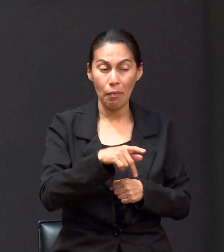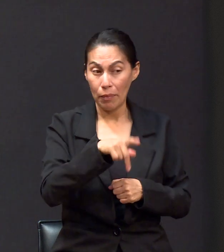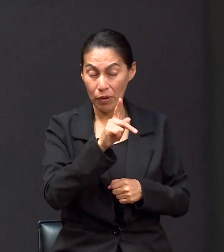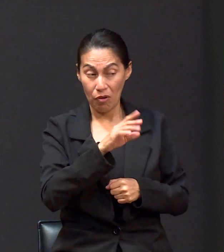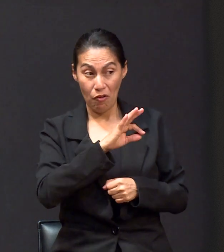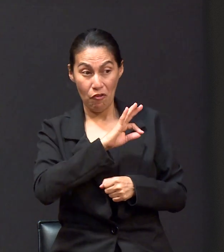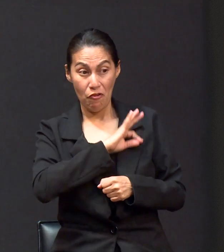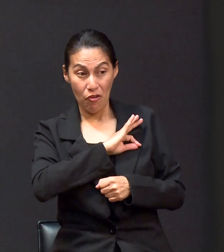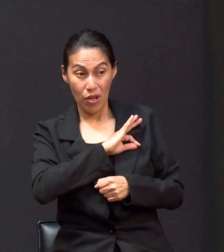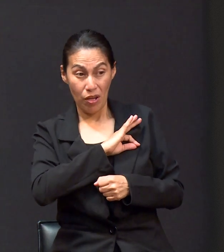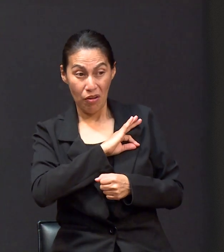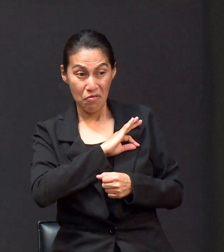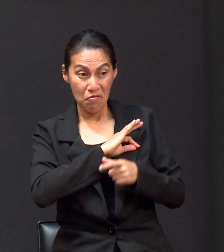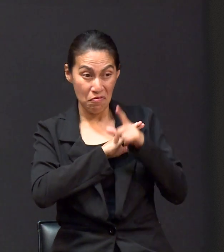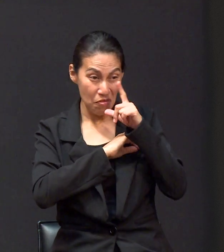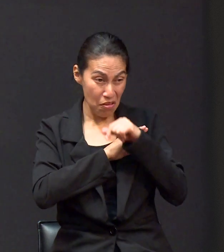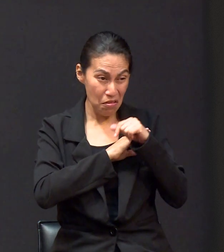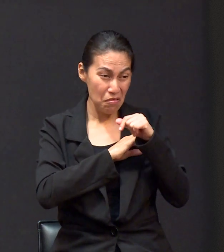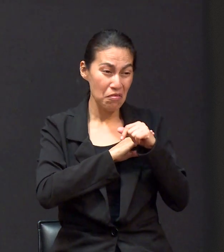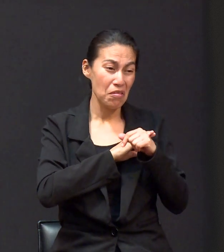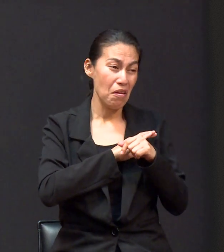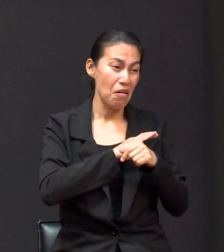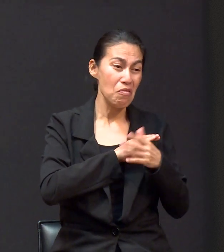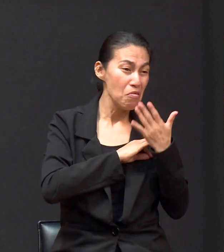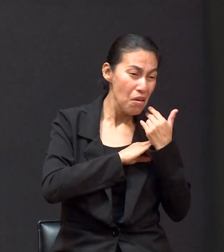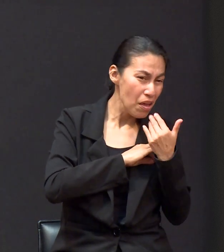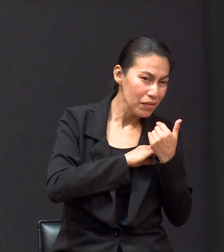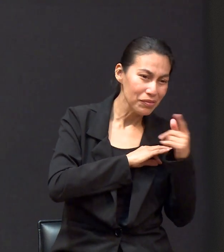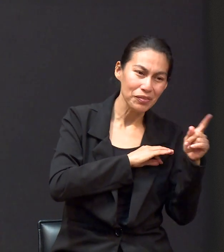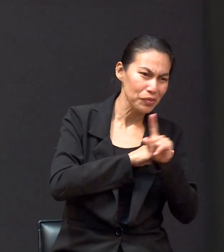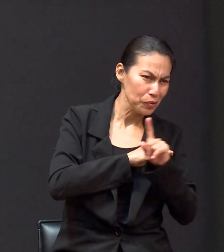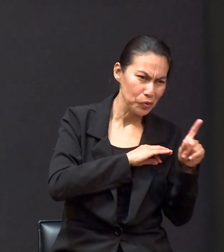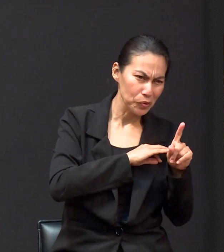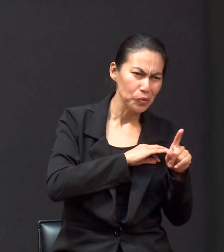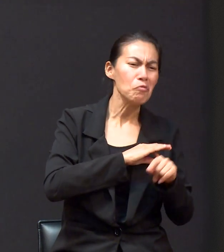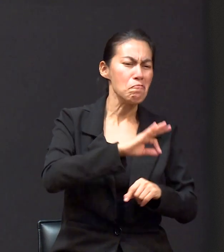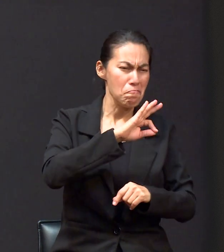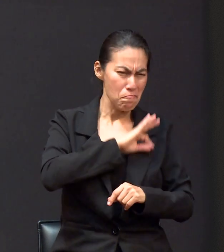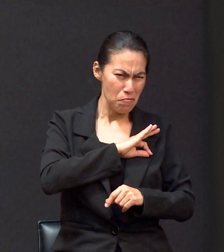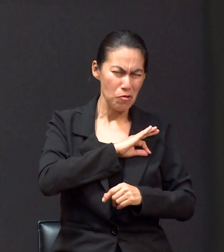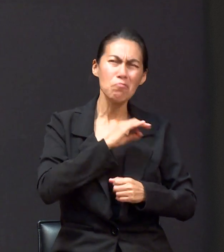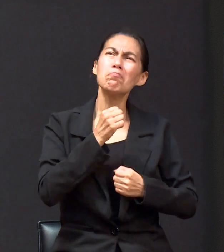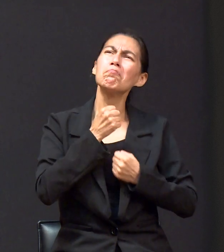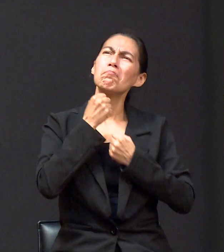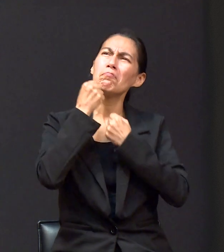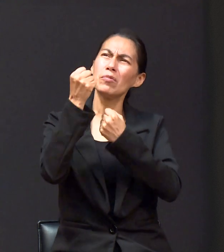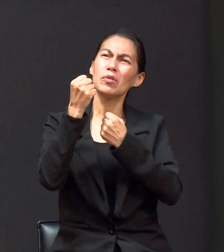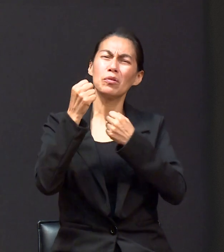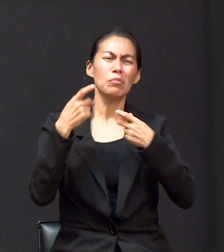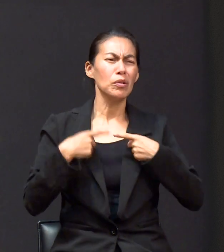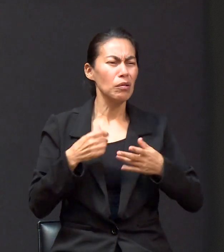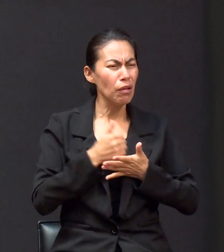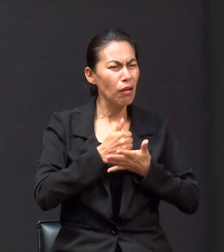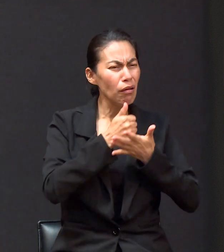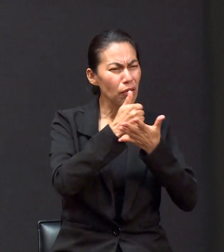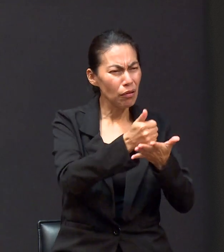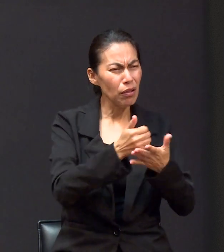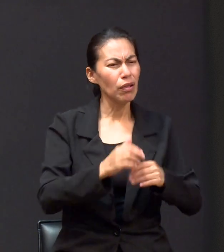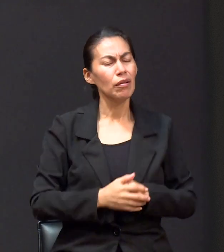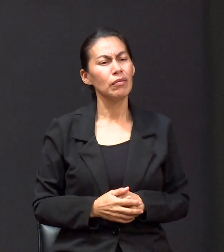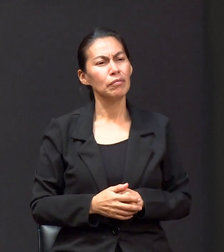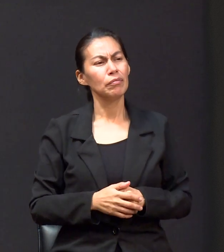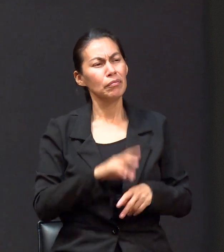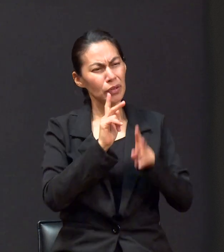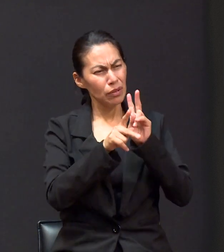caminar. Pero la fe no te ha faltado. La gente ha estado orando por ti, te ha